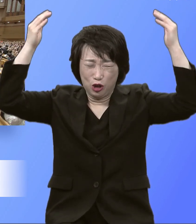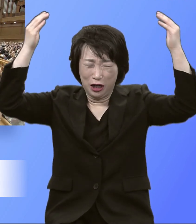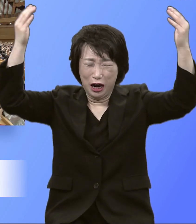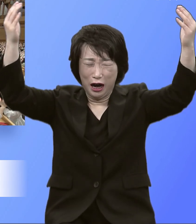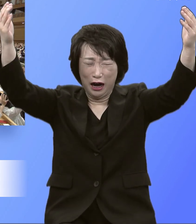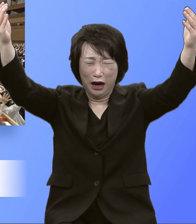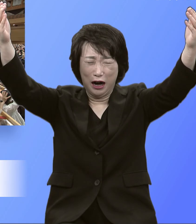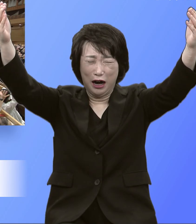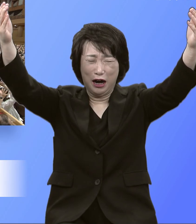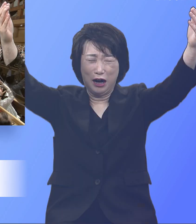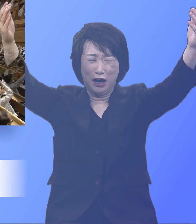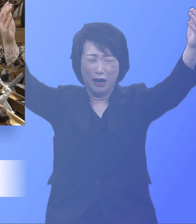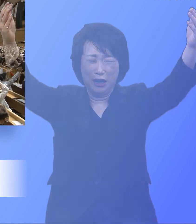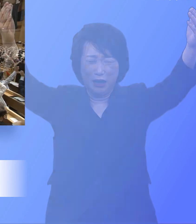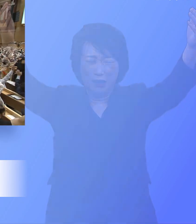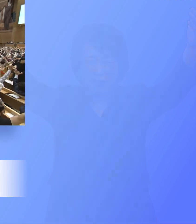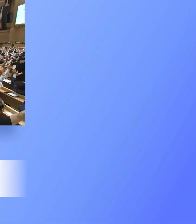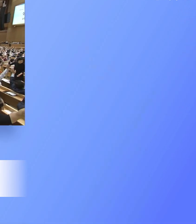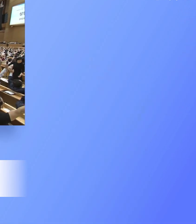주여.